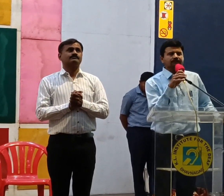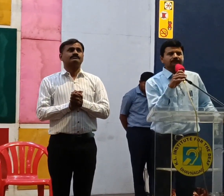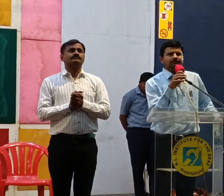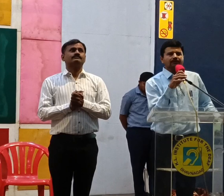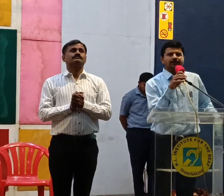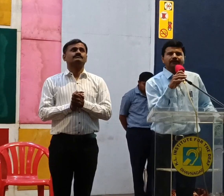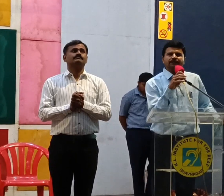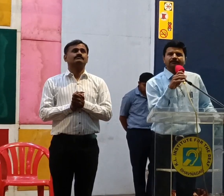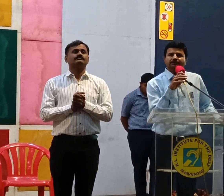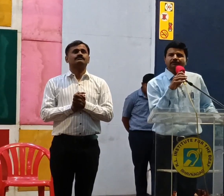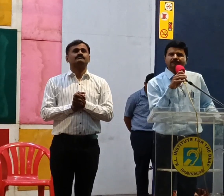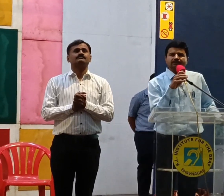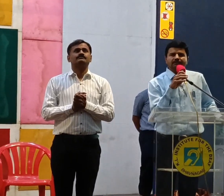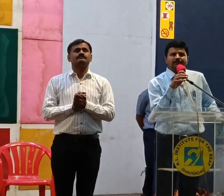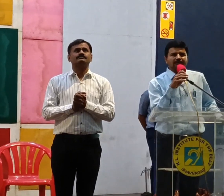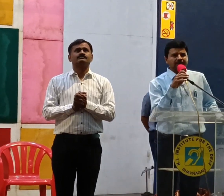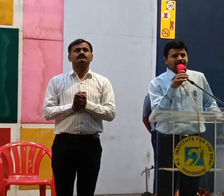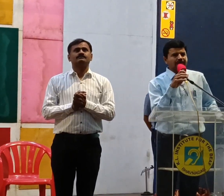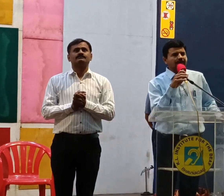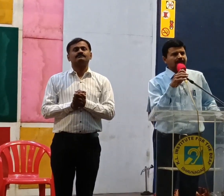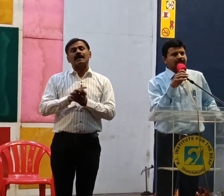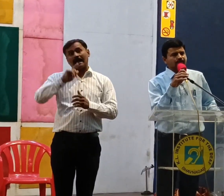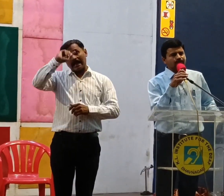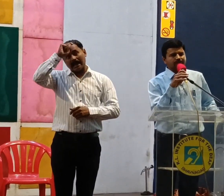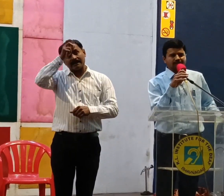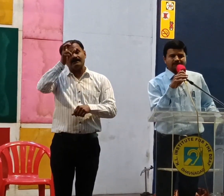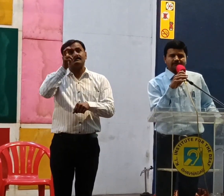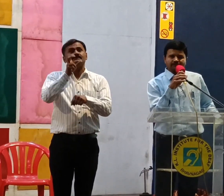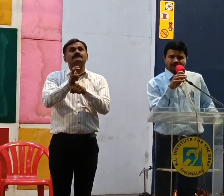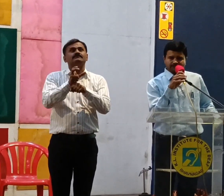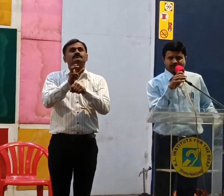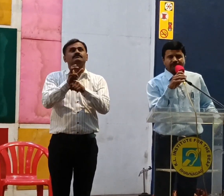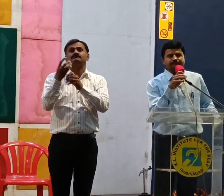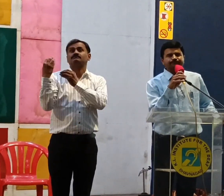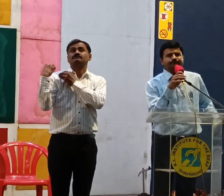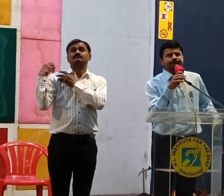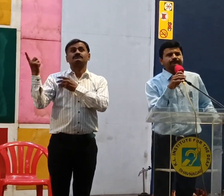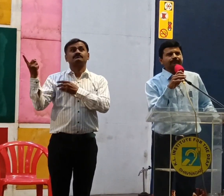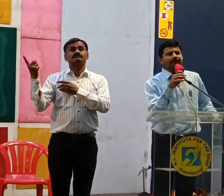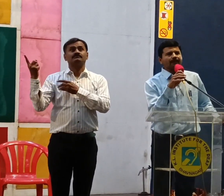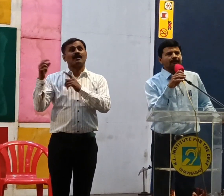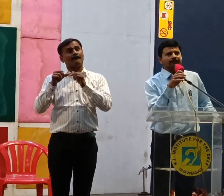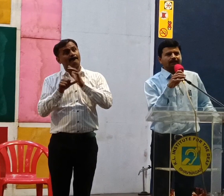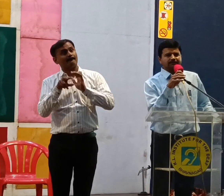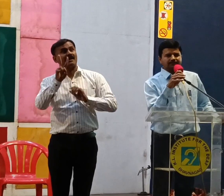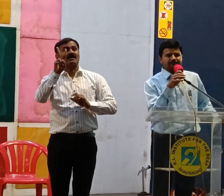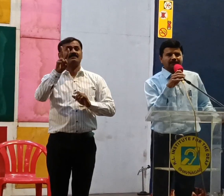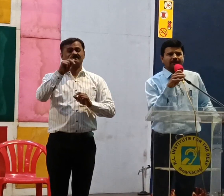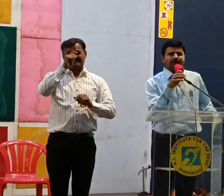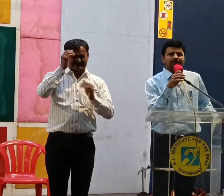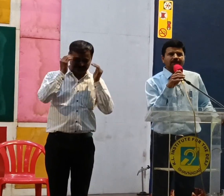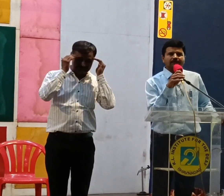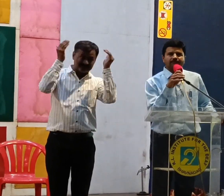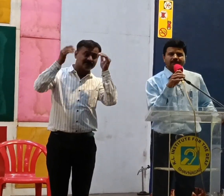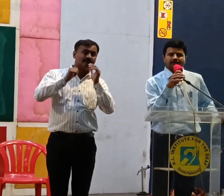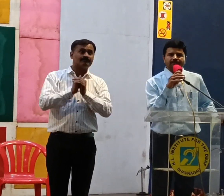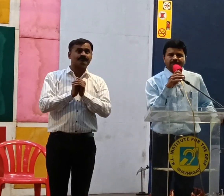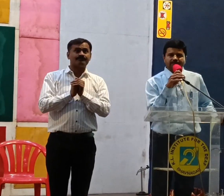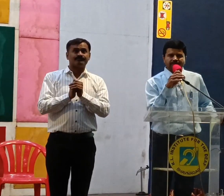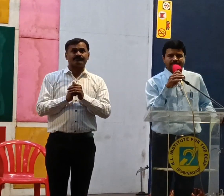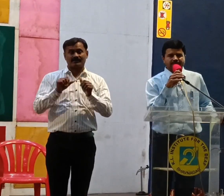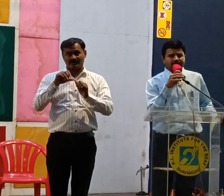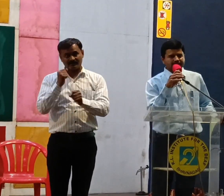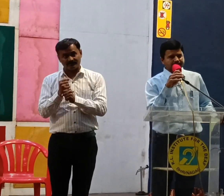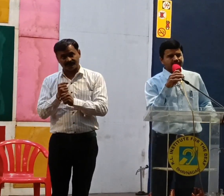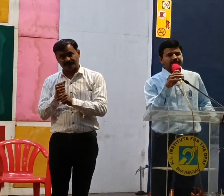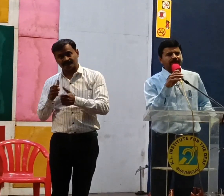છે અને અંગ્રેજીના ખૂબ વિદ્વાન વ્યક્તિ છે। આ સંસ્થાના માનદ